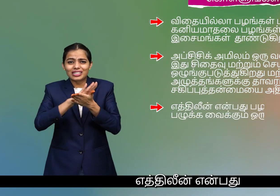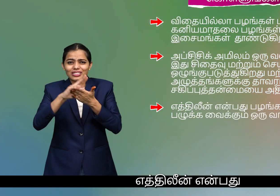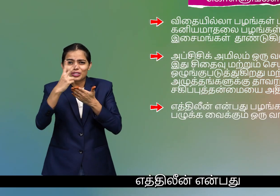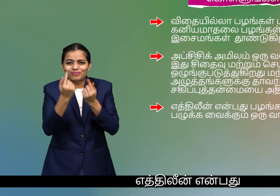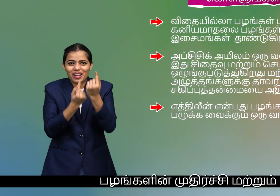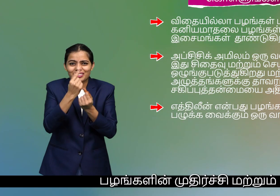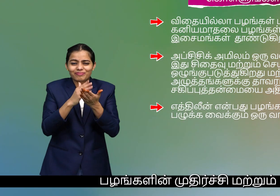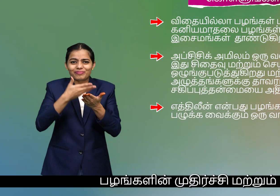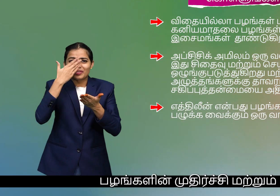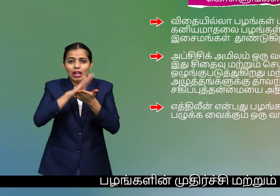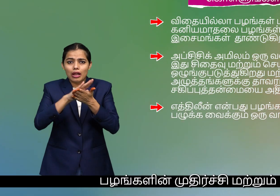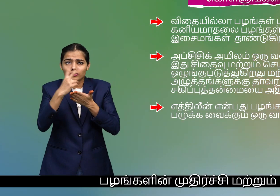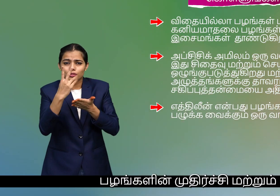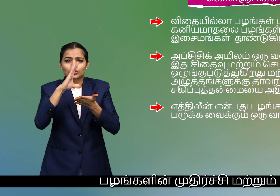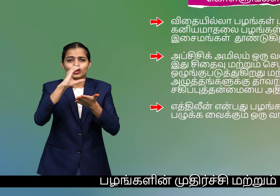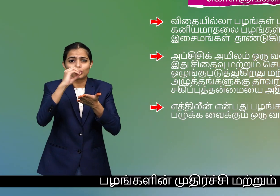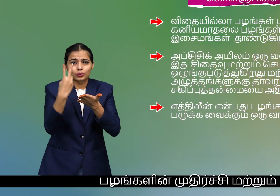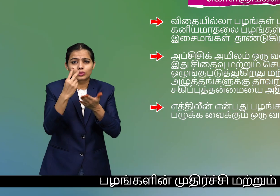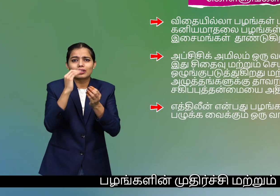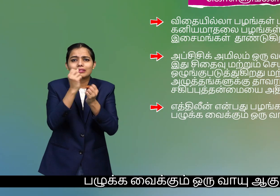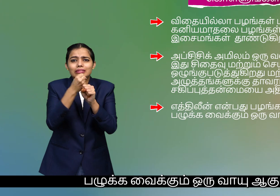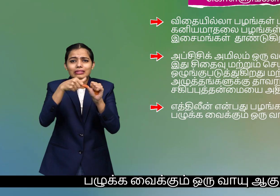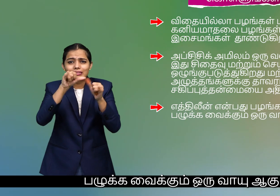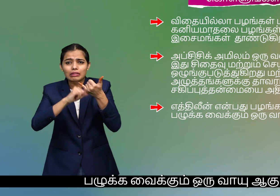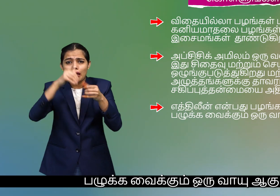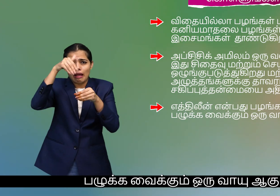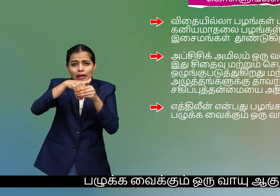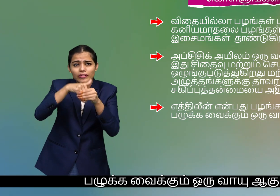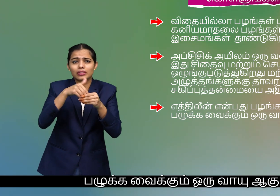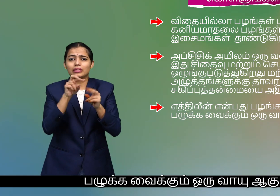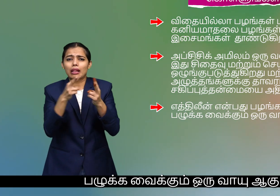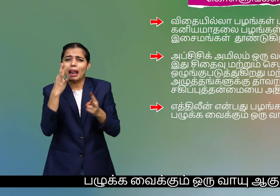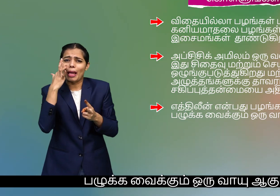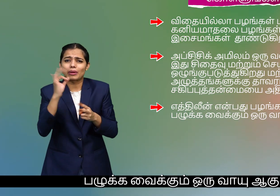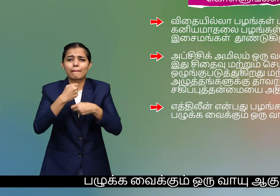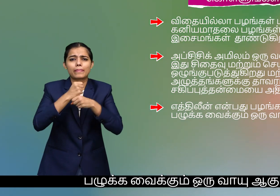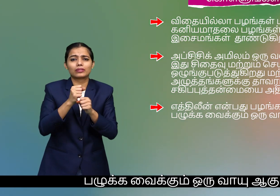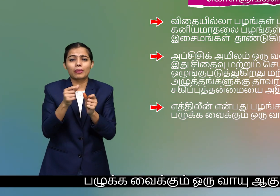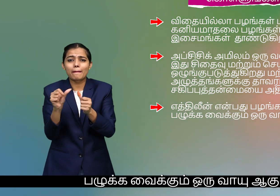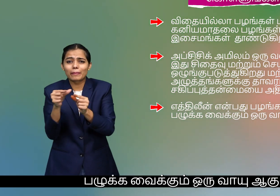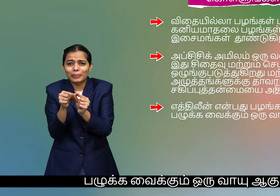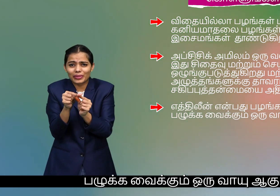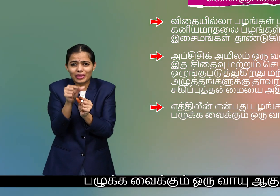எத்திலீன் என்பது பழங்களின் முதிர்ச்சி மற்றும் பழுக்க வைக்கும் ஒரு வாயு ஆகும்.